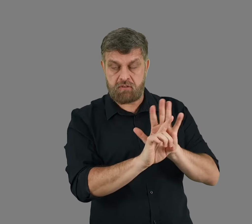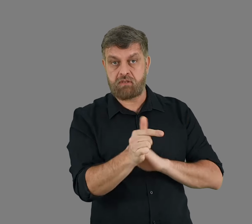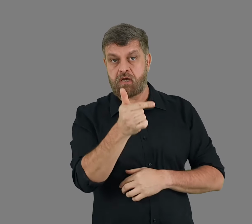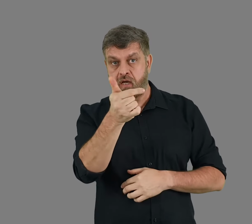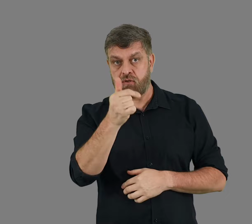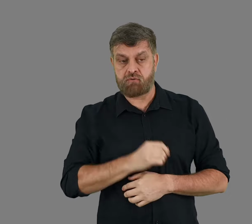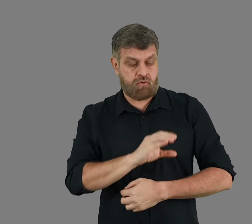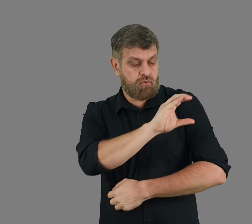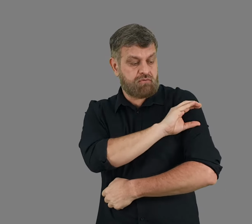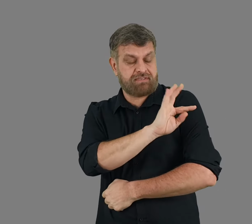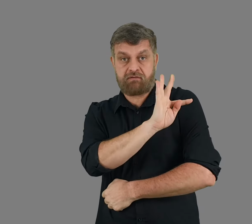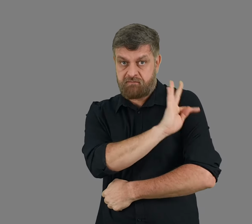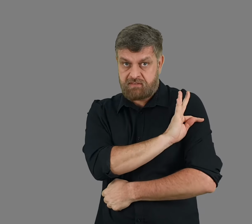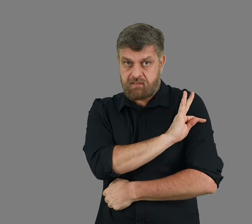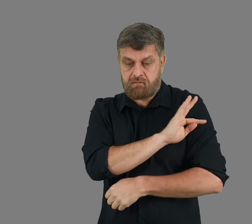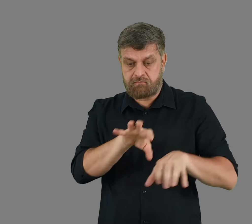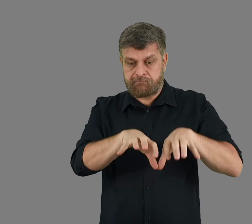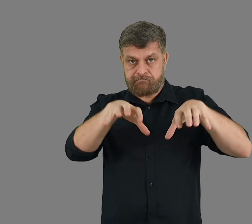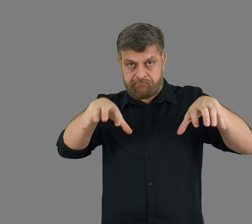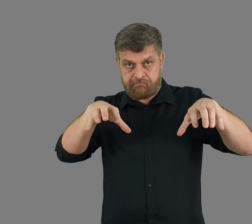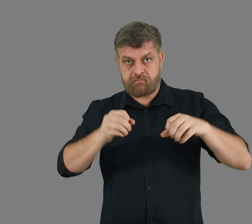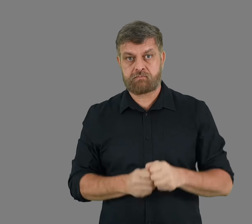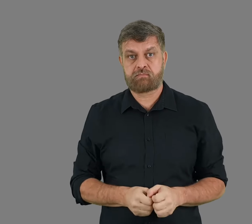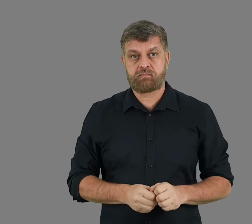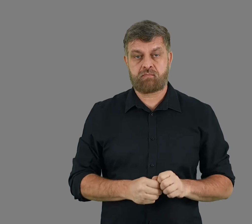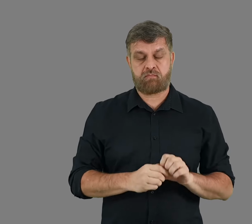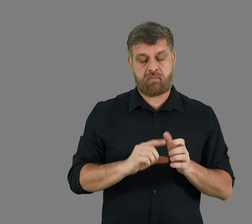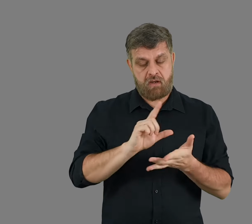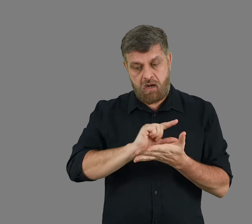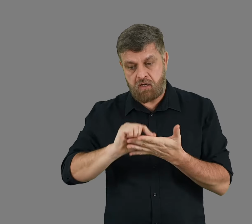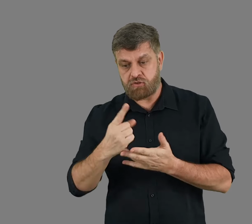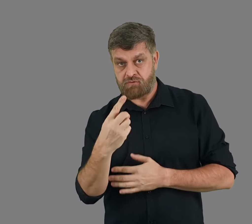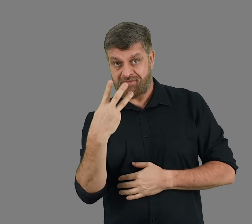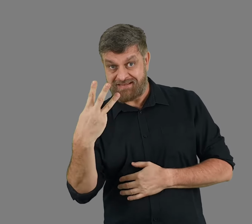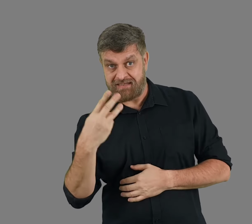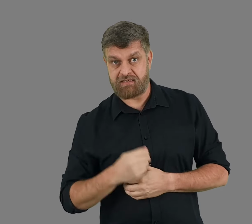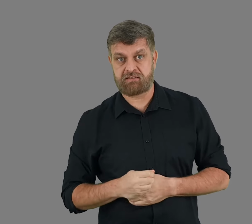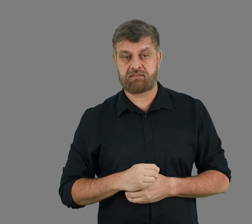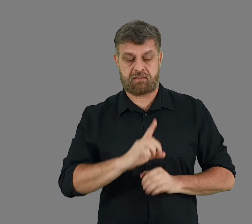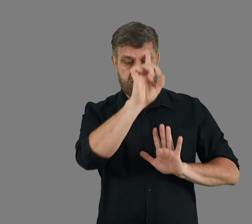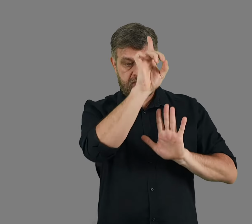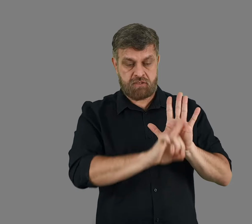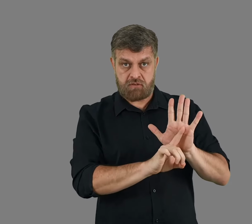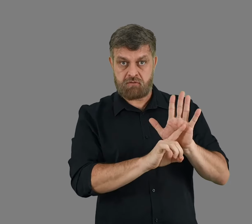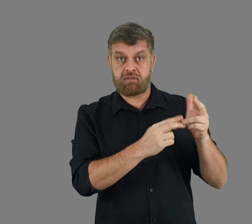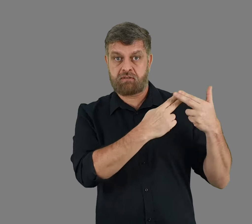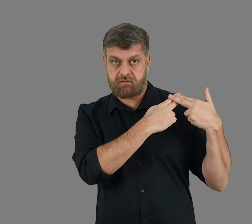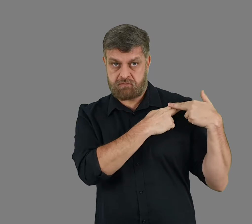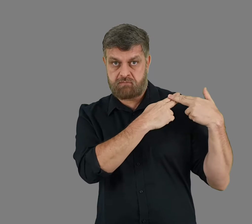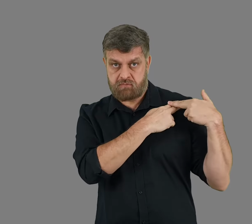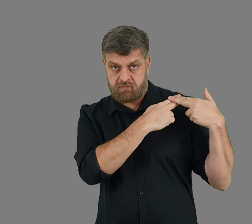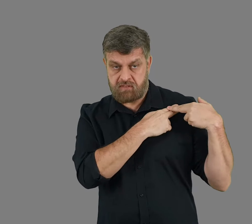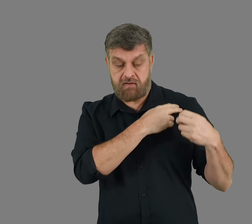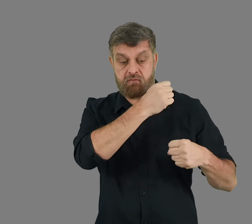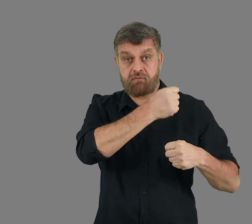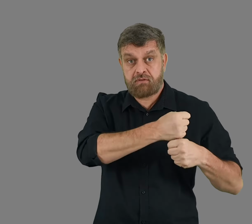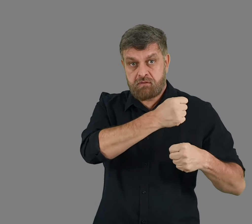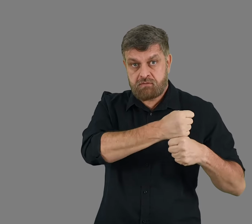Conselho Fiscal. Artigo 13. Da Diretoria Executiva. A Diretoria Executiva da SUCAMP será constituída